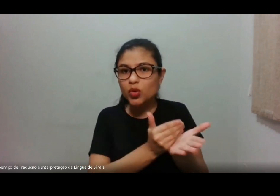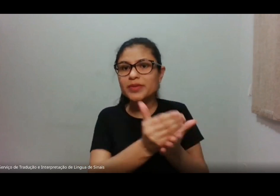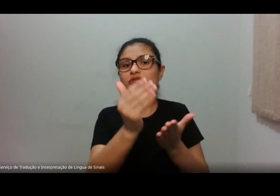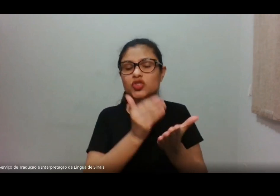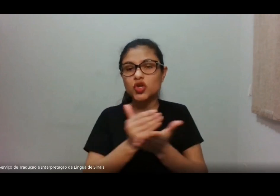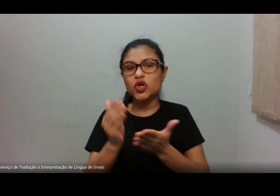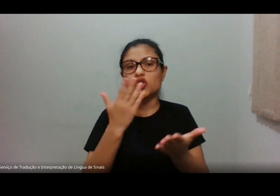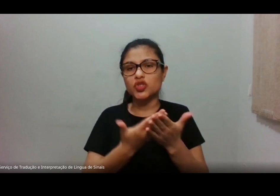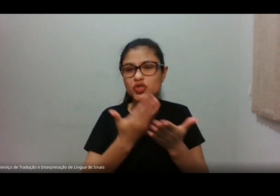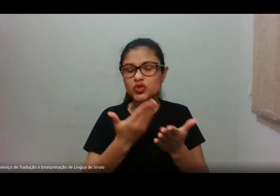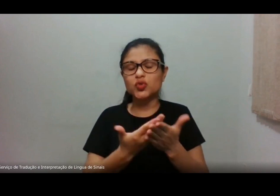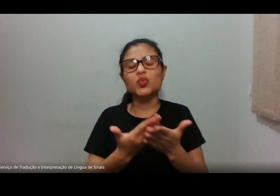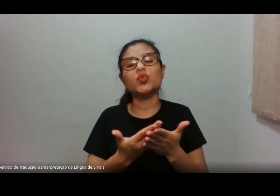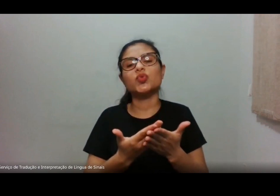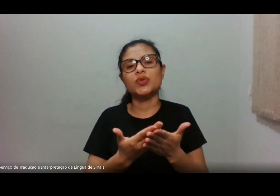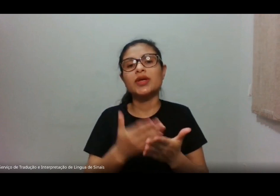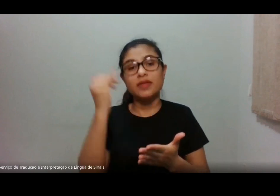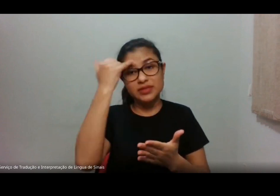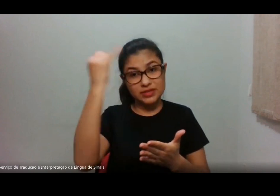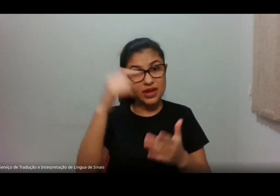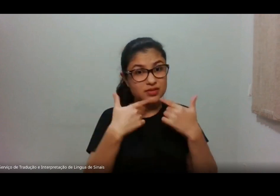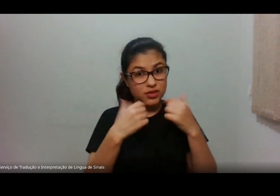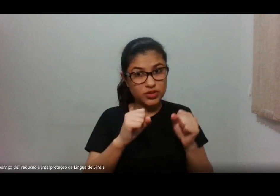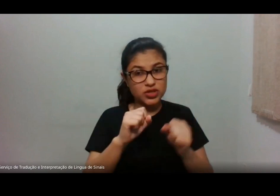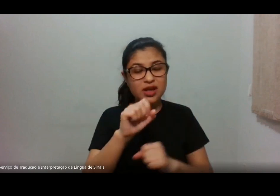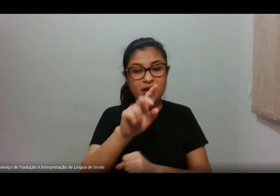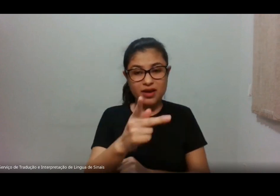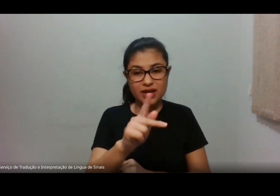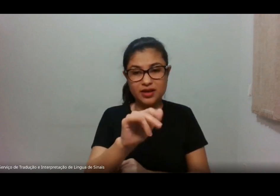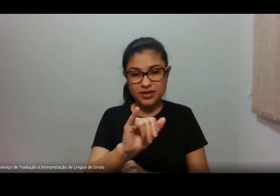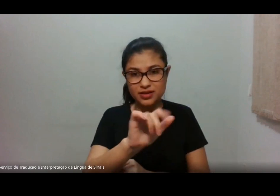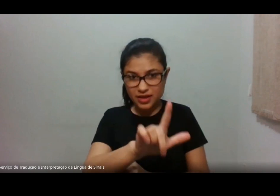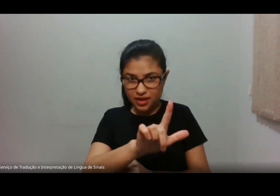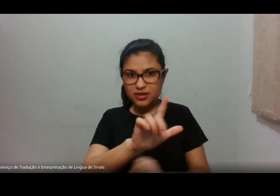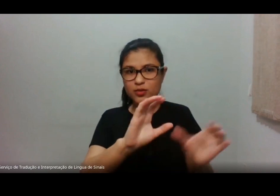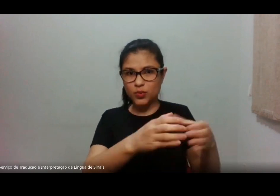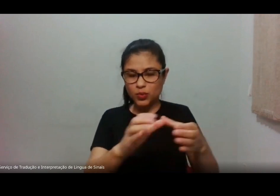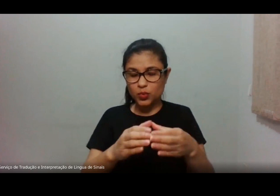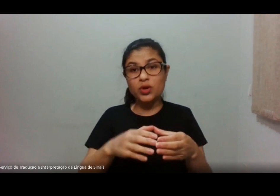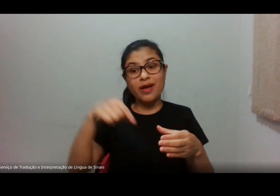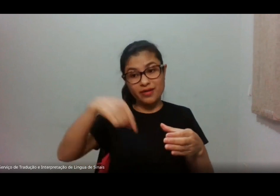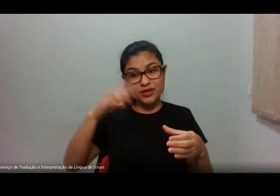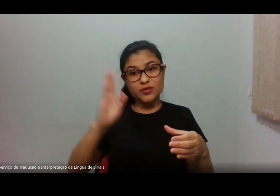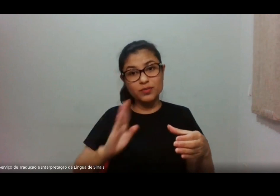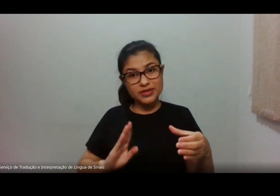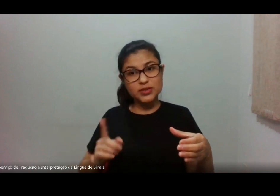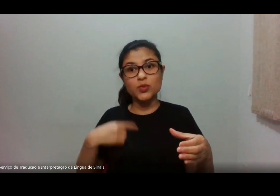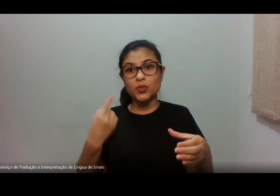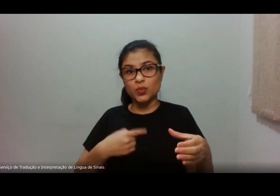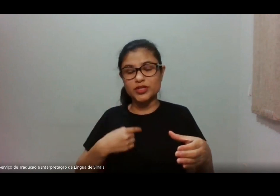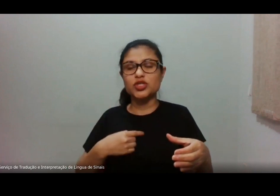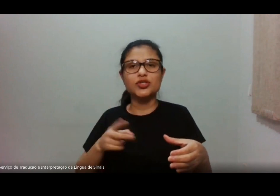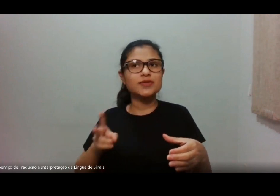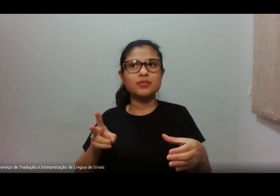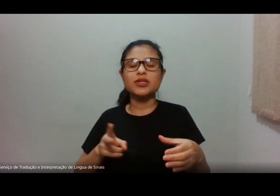os estudos em história das ideias linguísticas, né, o HIL. Sem dúvida, a gente está no Brasil muito mais relacionando